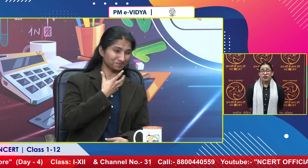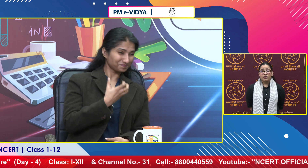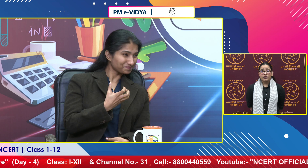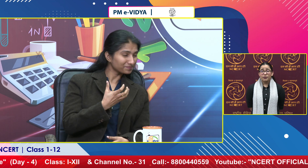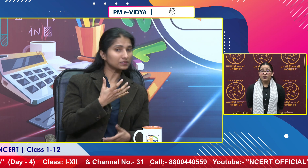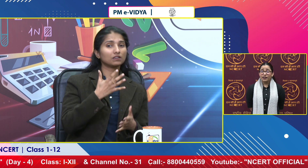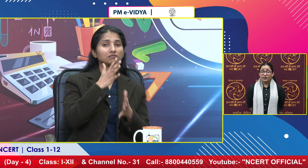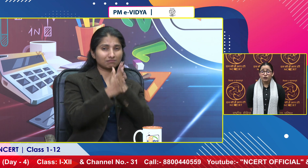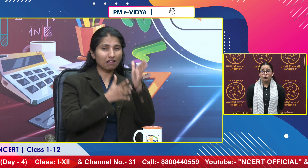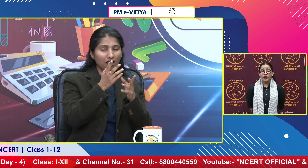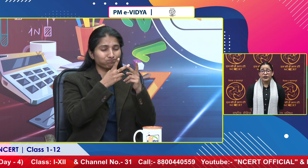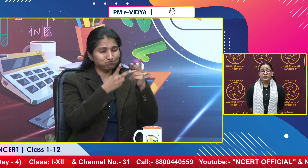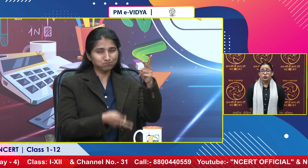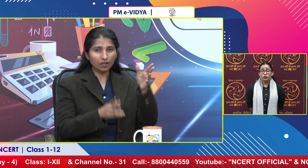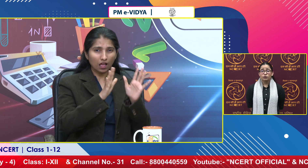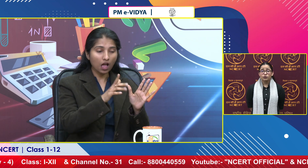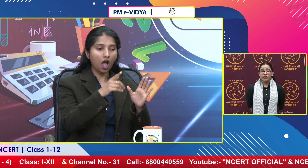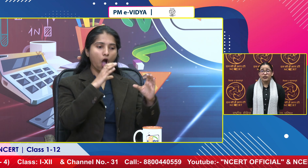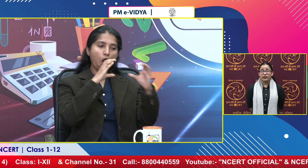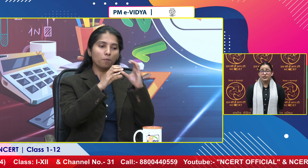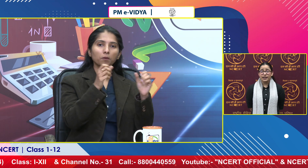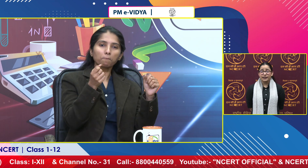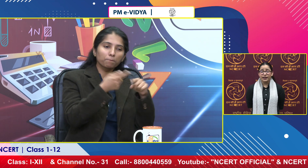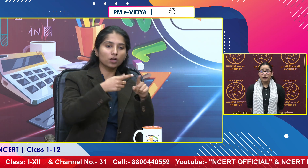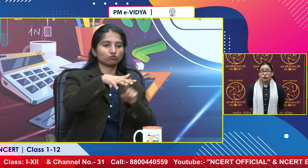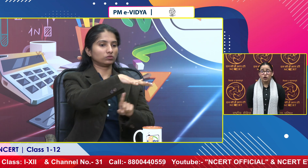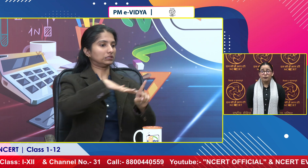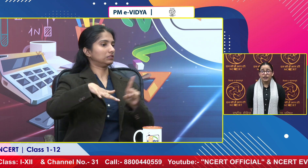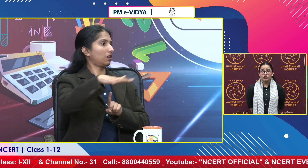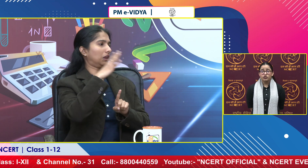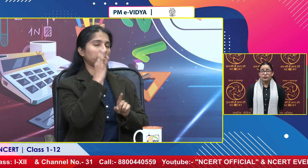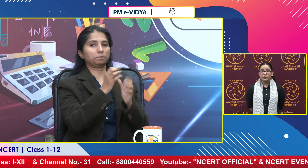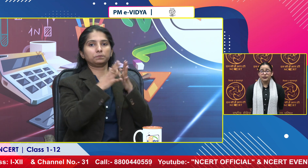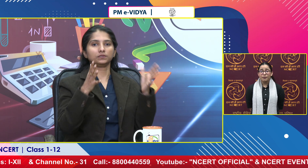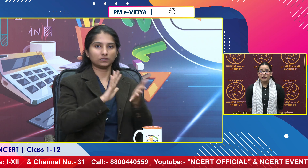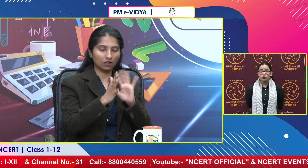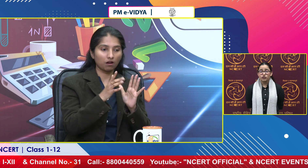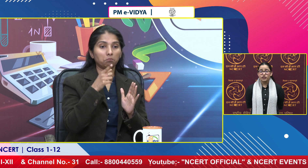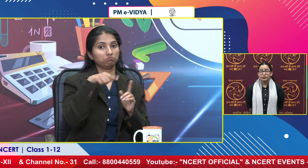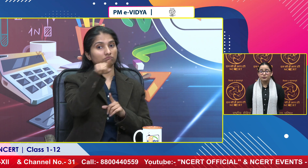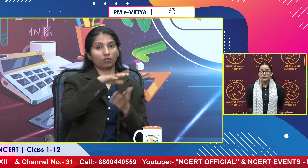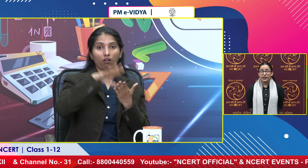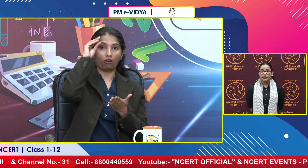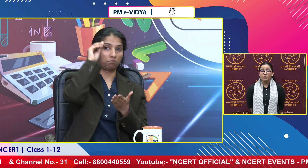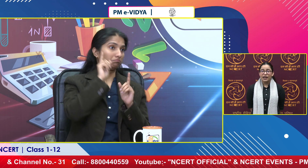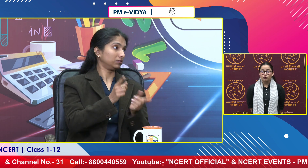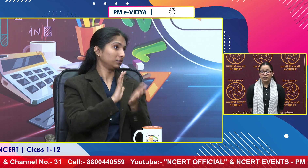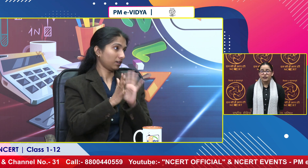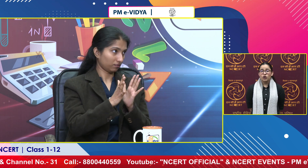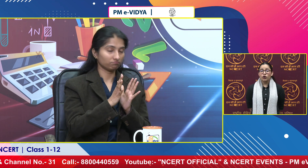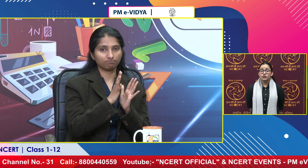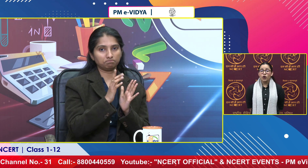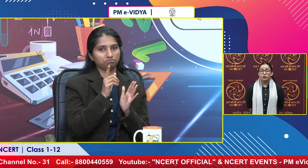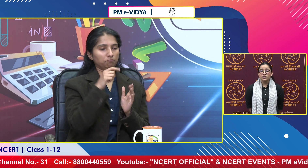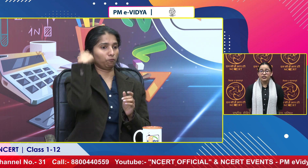खांसी है, या मेरा गला दर्द हो रहा है, तो उसके अलग अलग साइन हैं। तो कम्युनिकेशन मतलब एकदम मैच होना चाहिए, मतलब साइन एकदम मैच